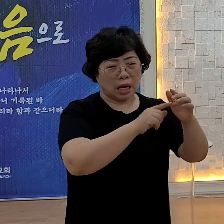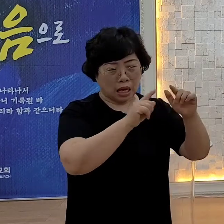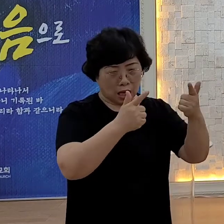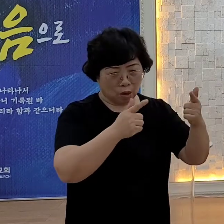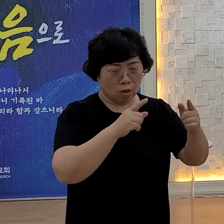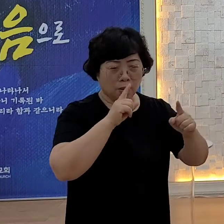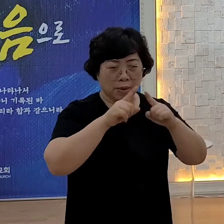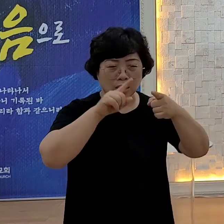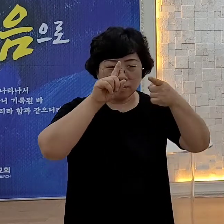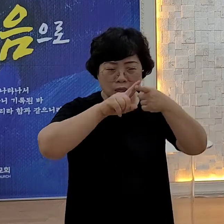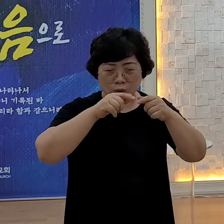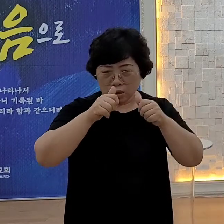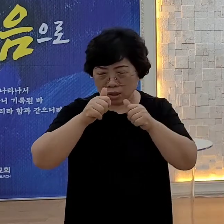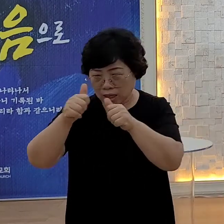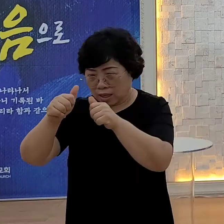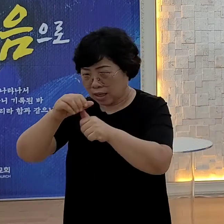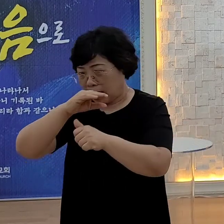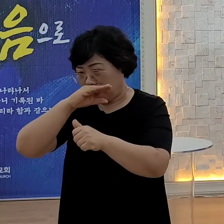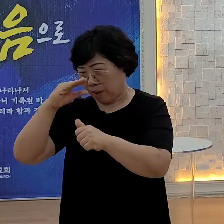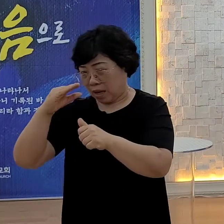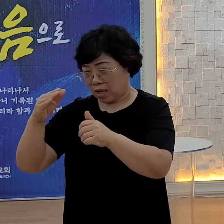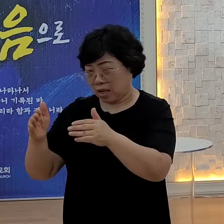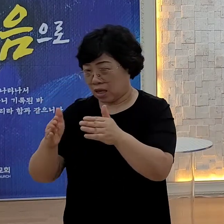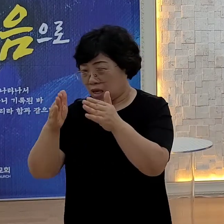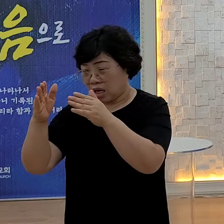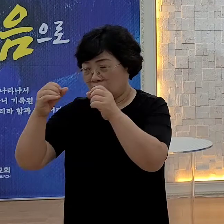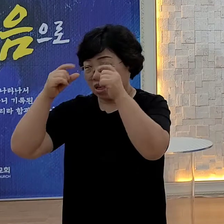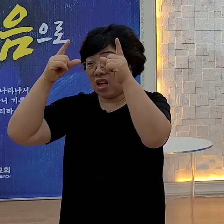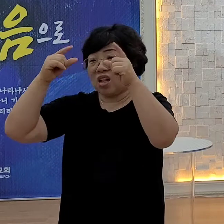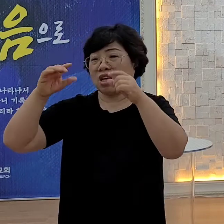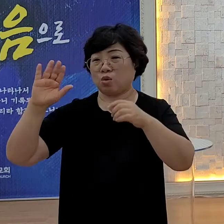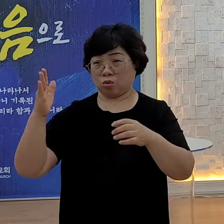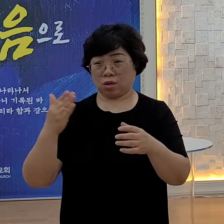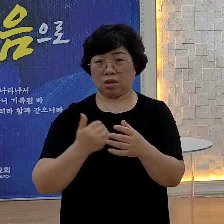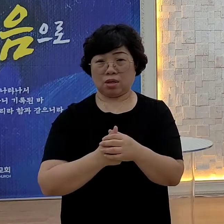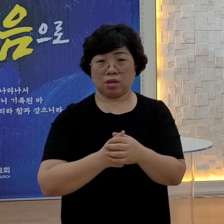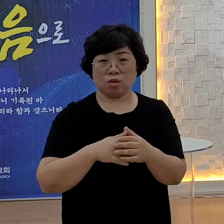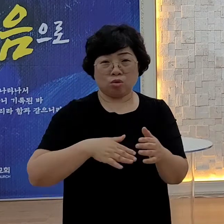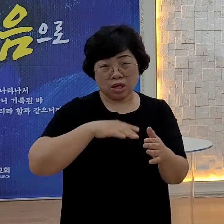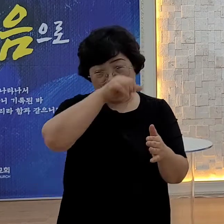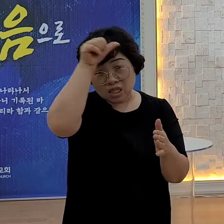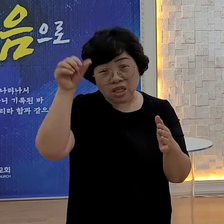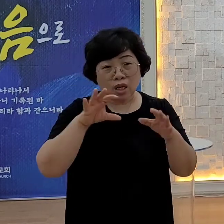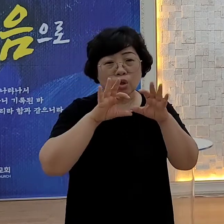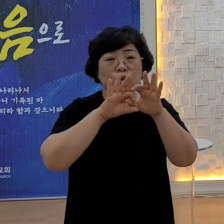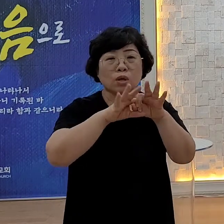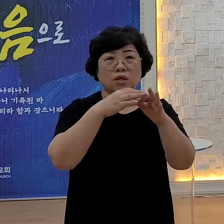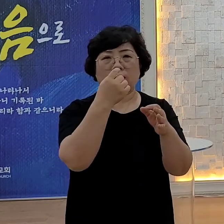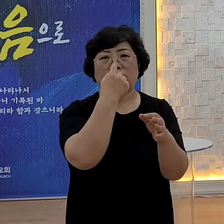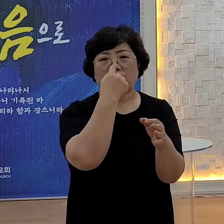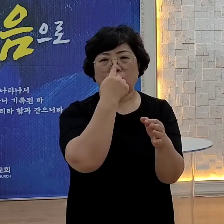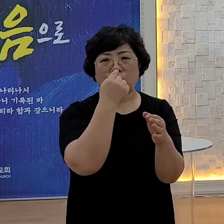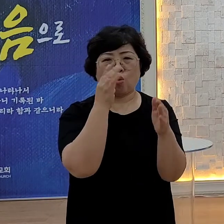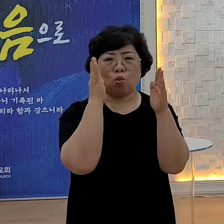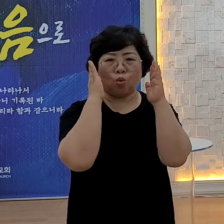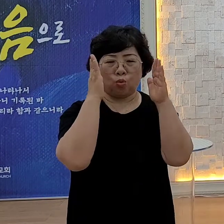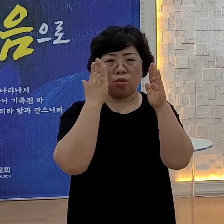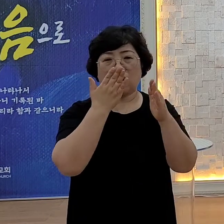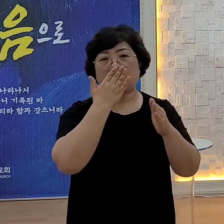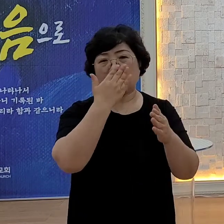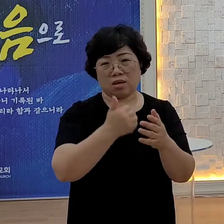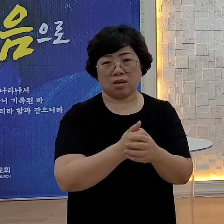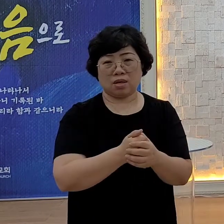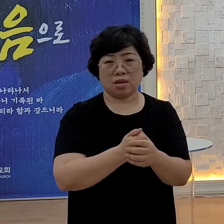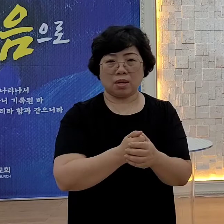이게 정답이구나 라는 것을 우리 인생을 살면서 배우게 되고 학습하게 된다는 사실. 이